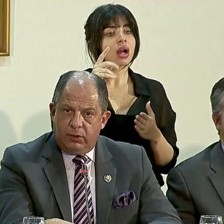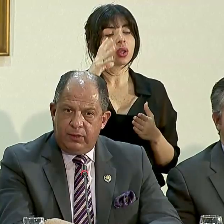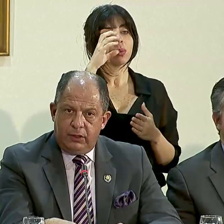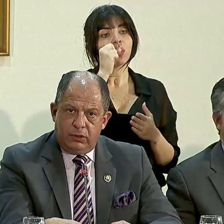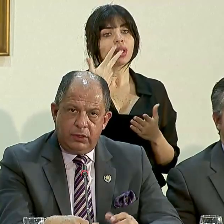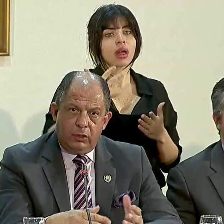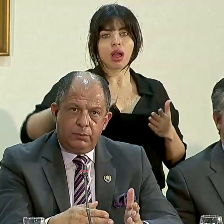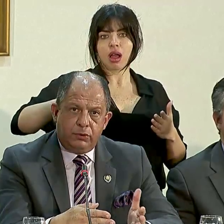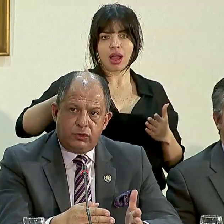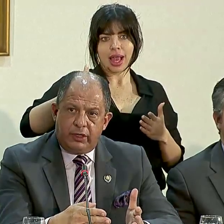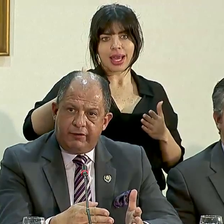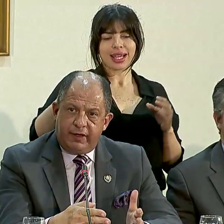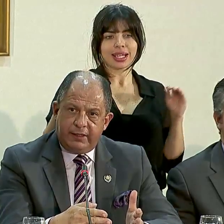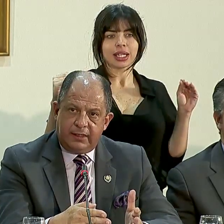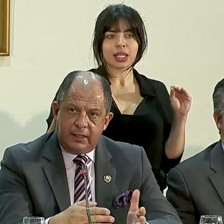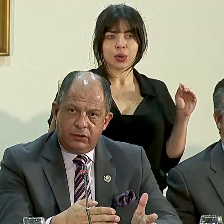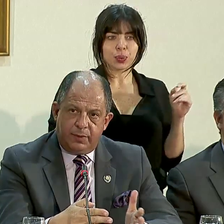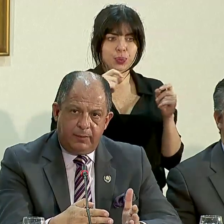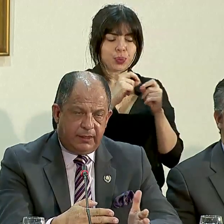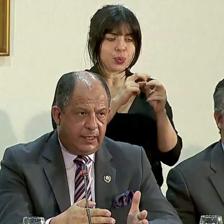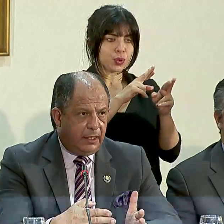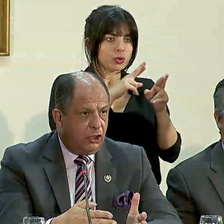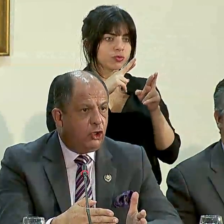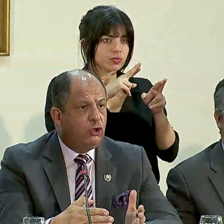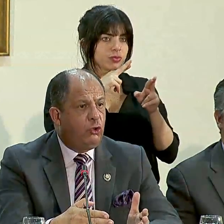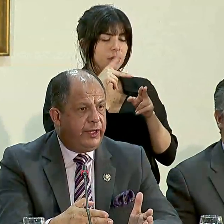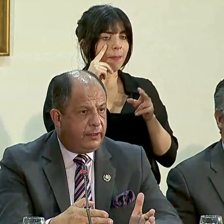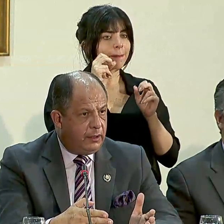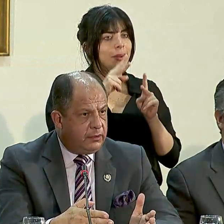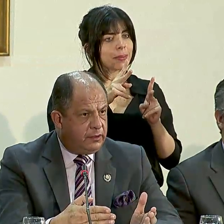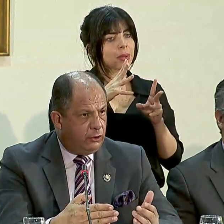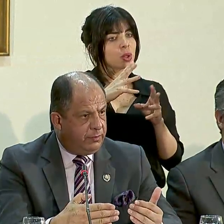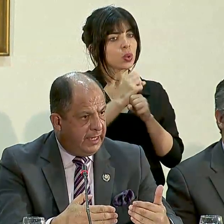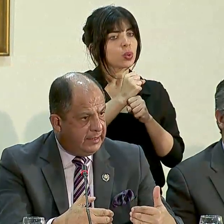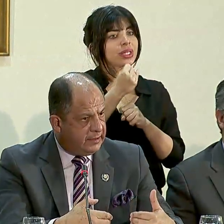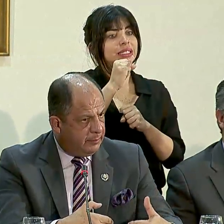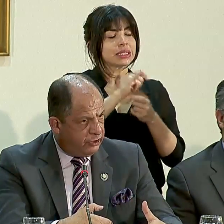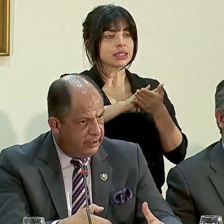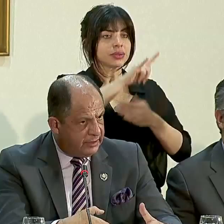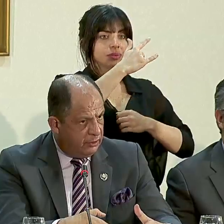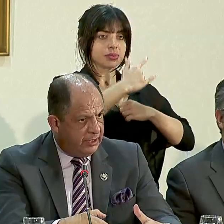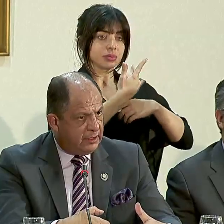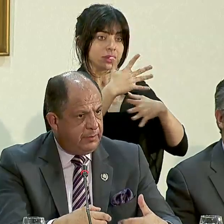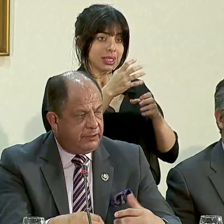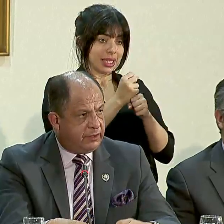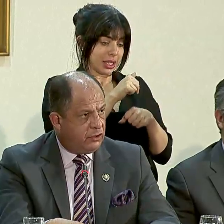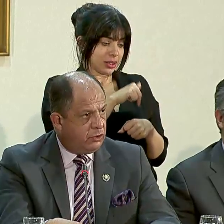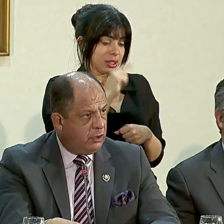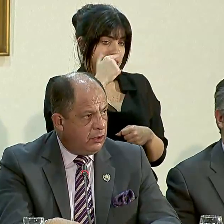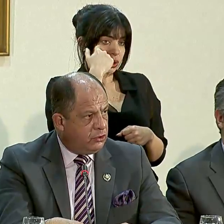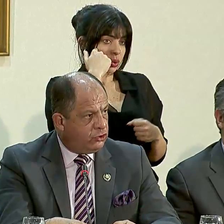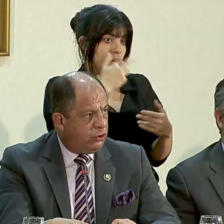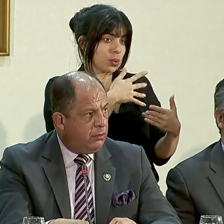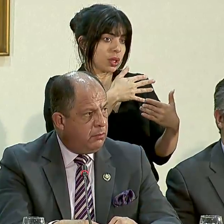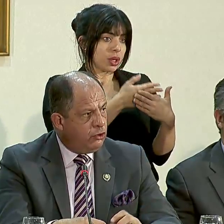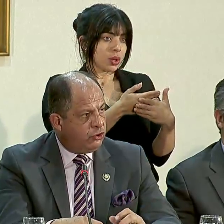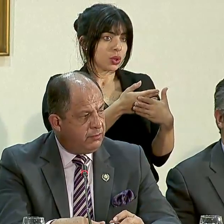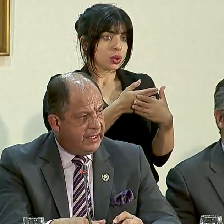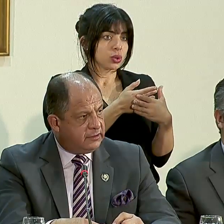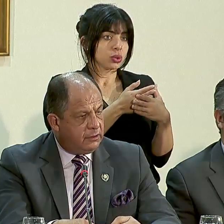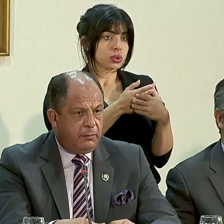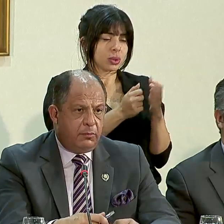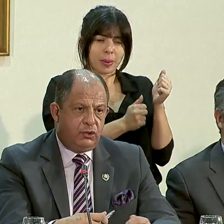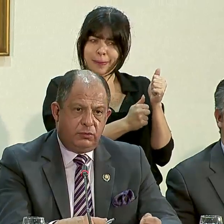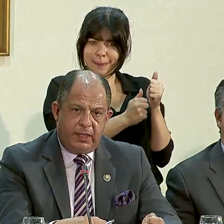cuenta de que no ha habido ningún punto de referencia que nos permita concluir si los viajes que hemos realizado en esta administración son